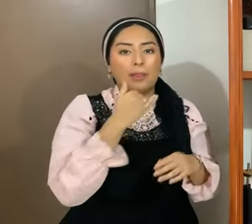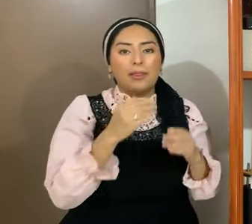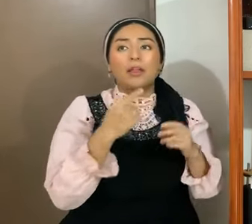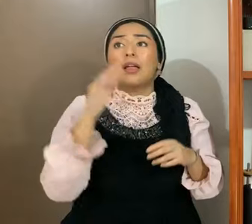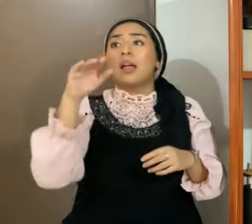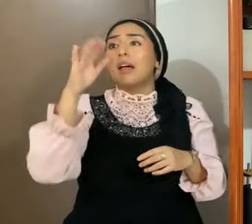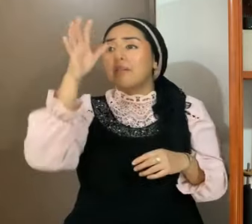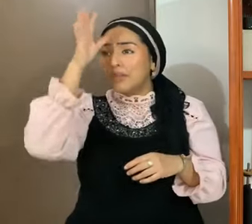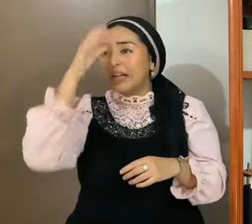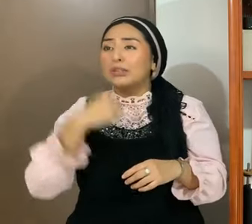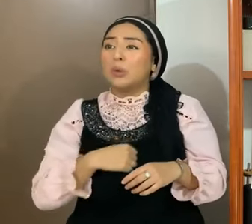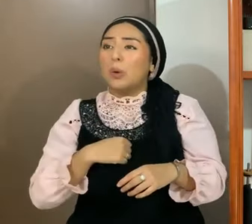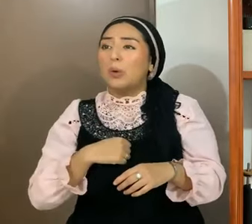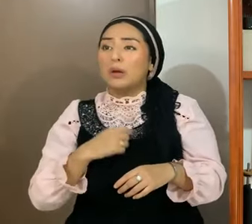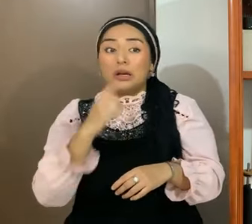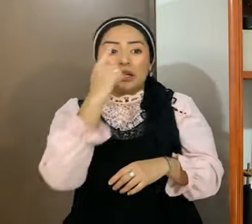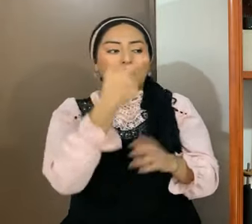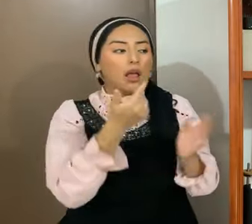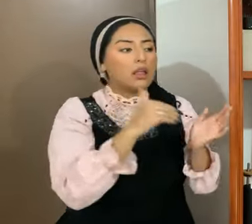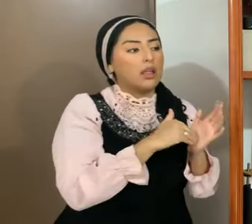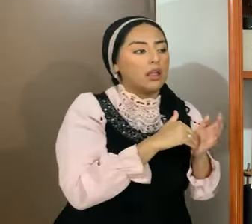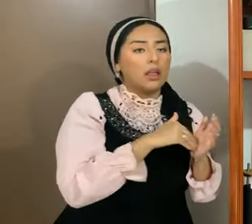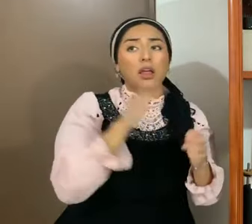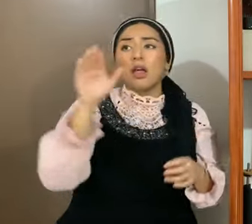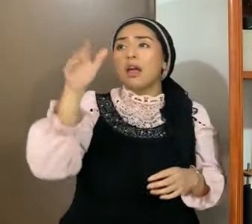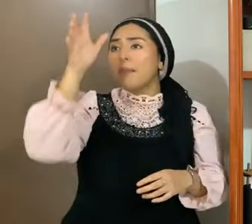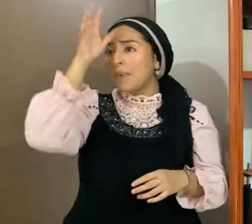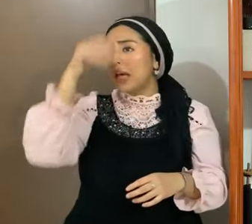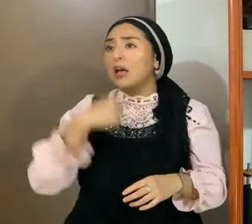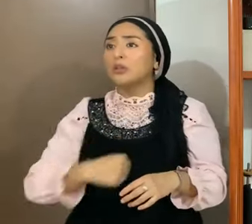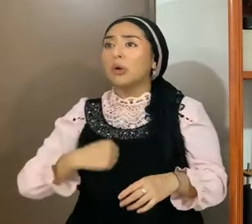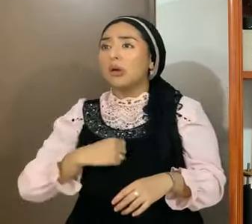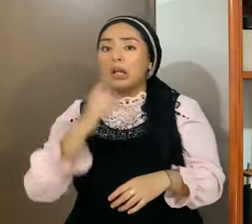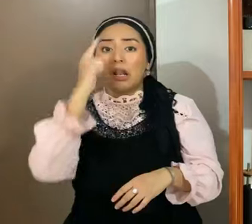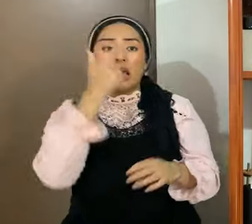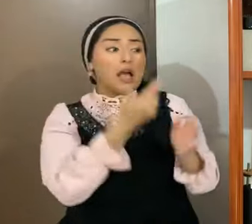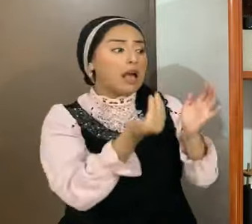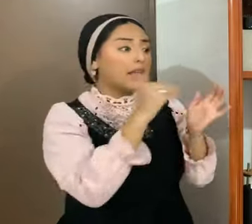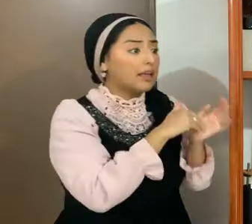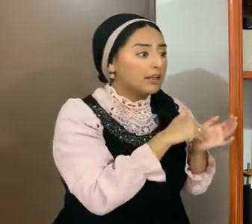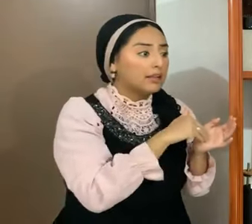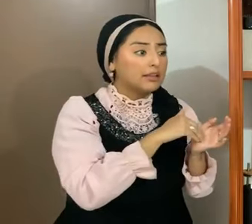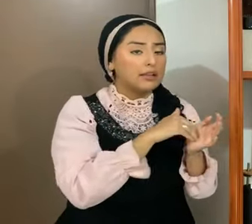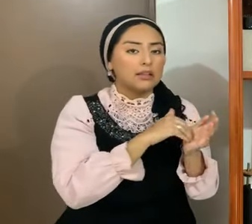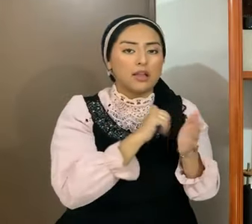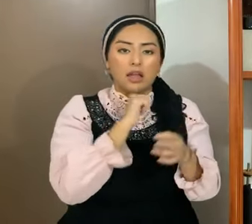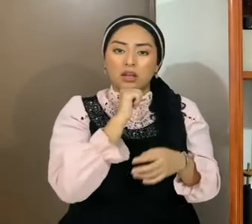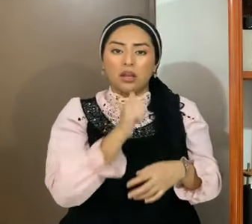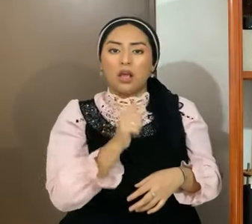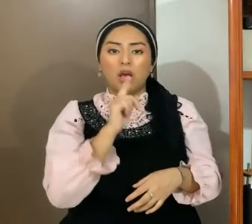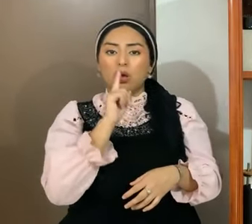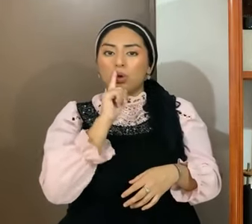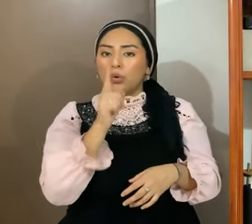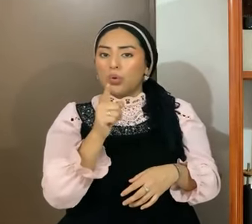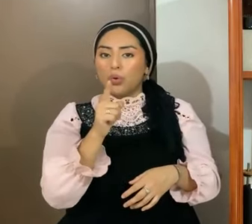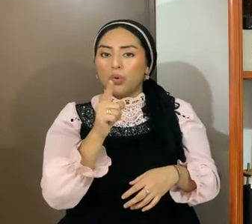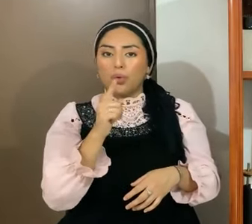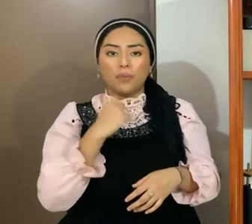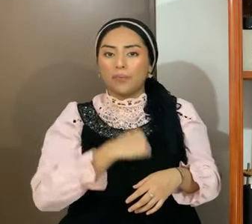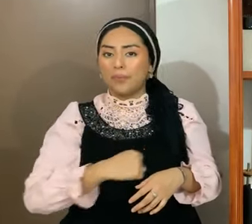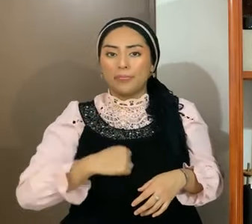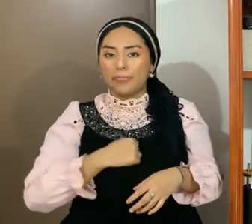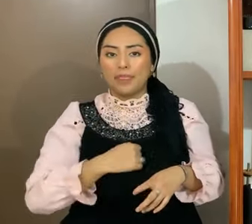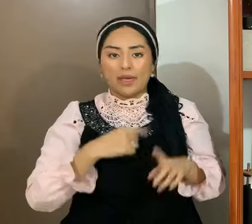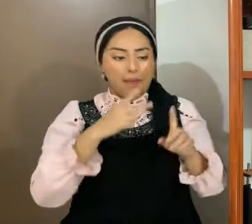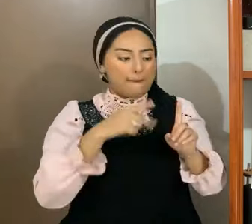tarde. Papá, perdón, no hice esto. Papá, perdón, hice aquello. Papá, perdón. Pero ni siquiera, vuelvo a decirlo, realmente